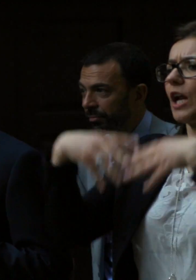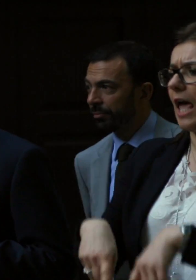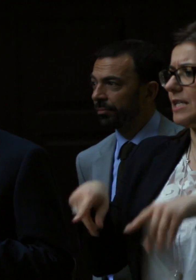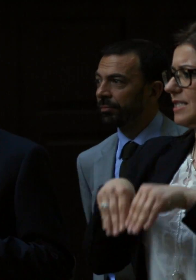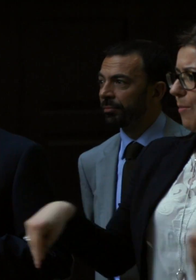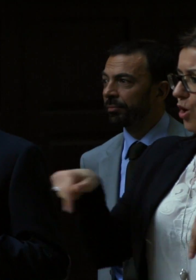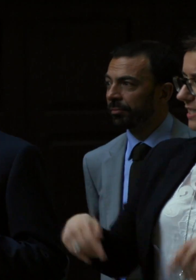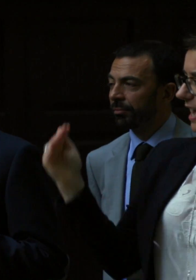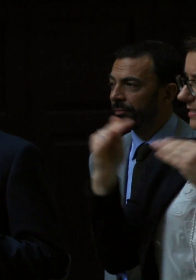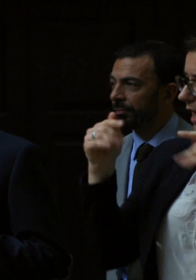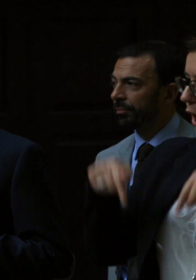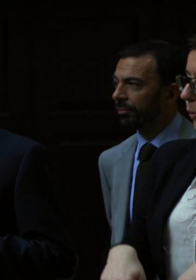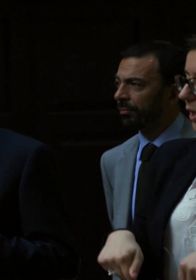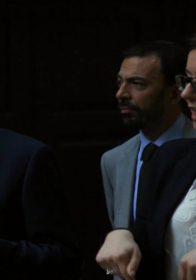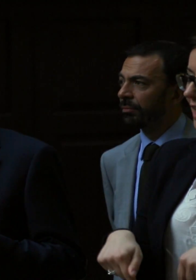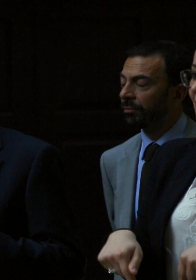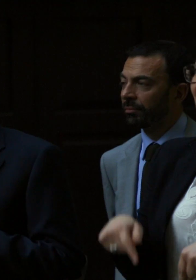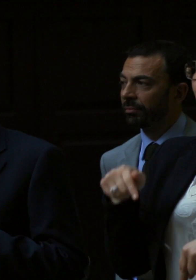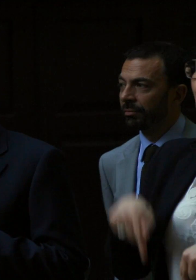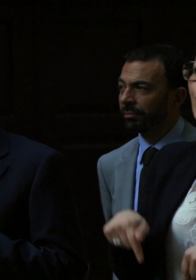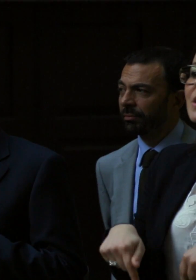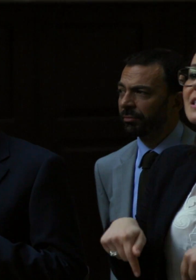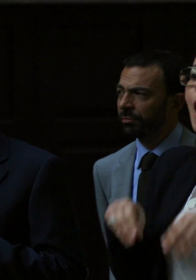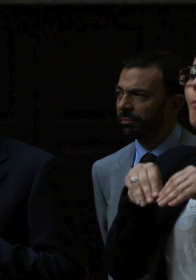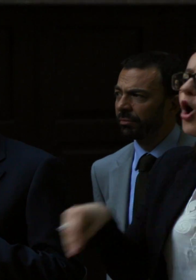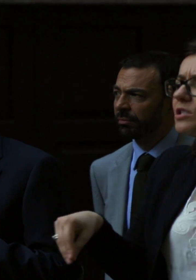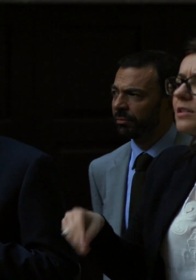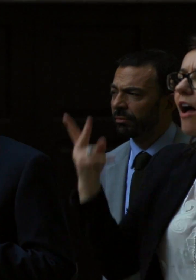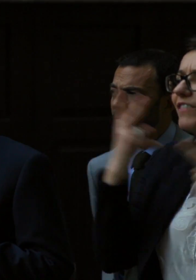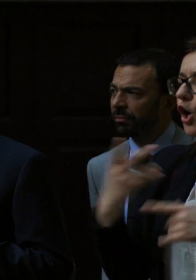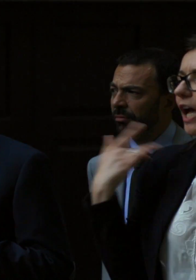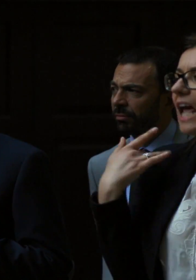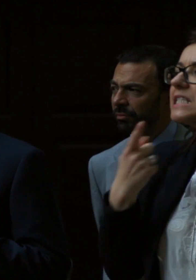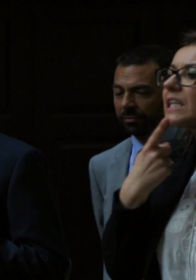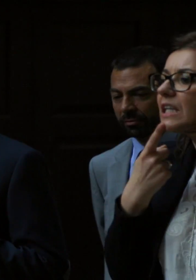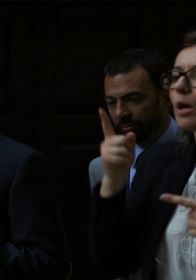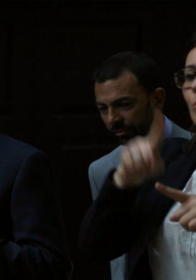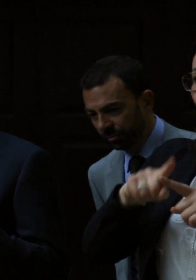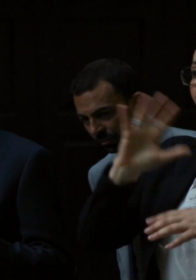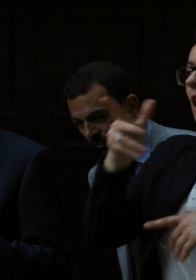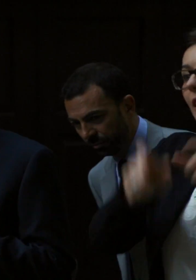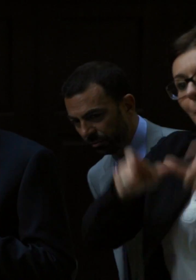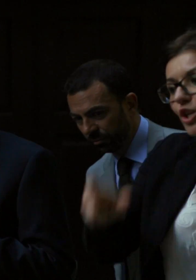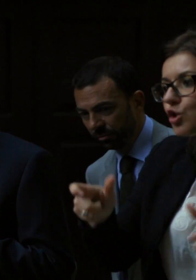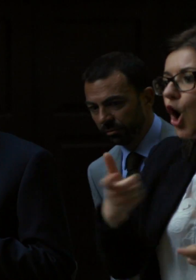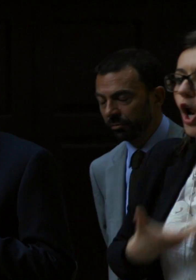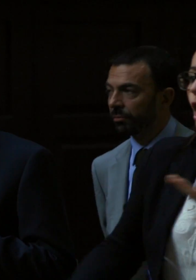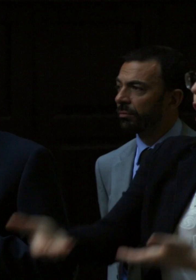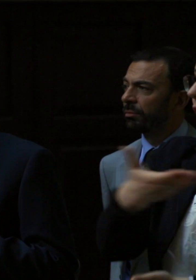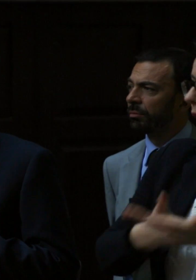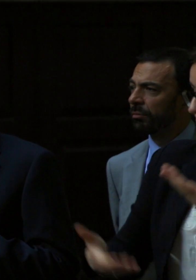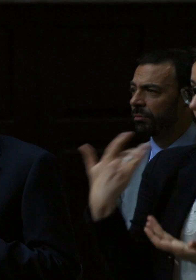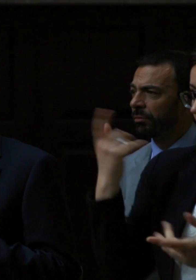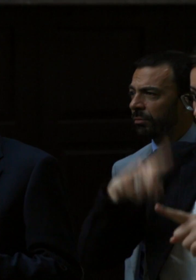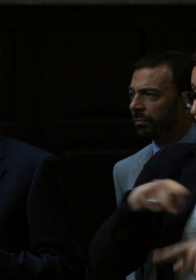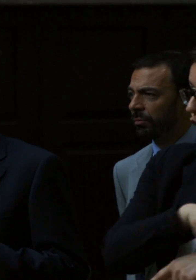mostra. E questa mostra non sarebbe stata possibile senza il coinvolgimento di tutte le persone che vedete qui questa sera.